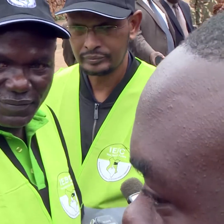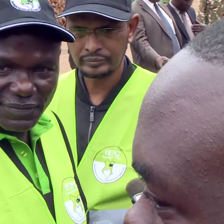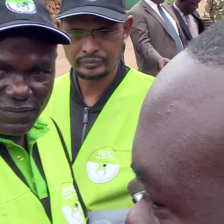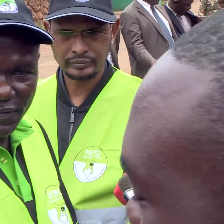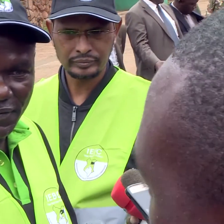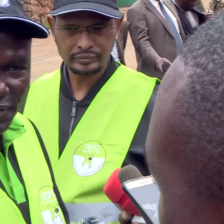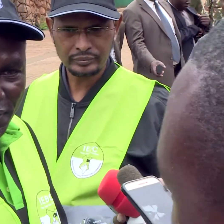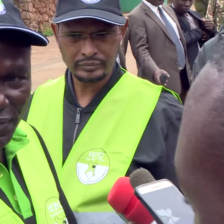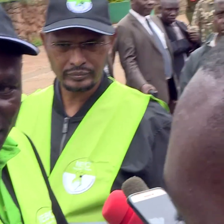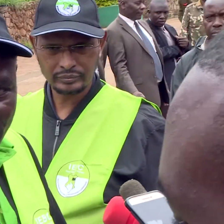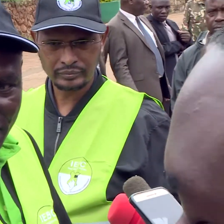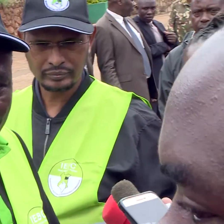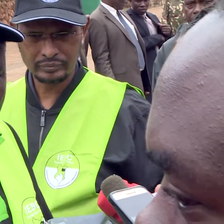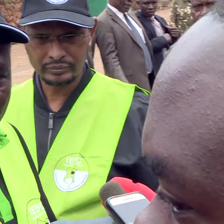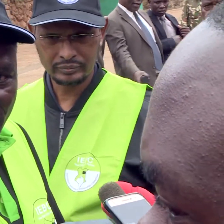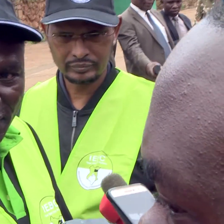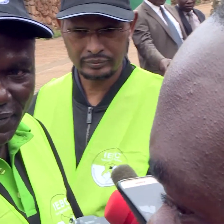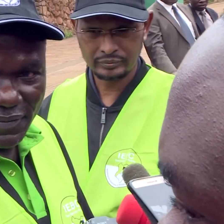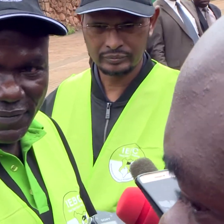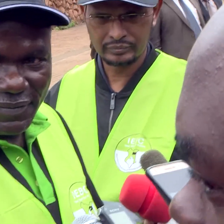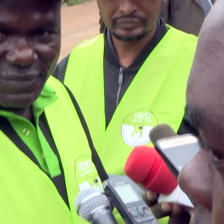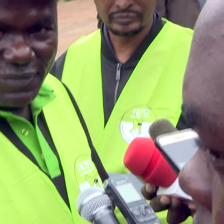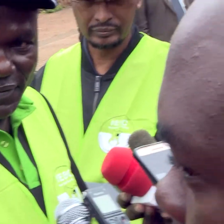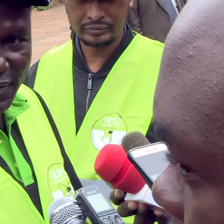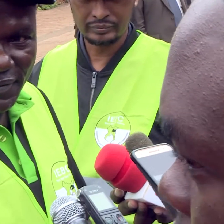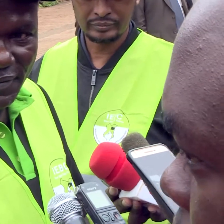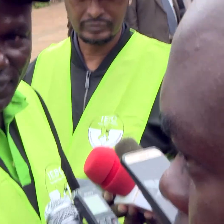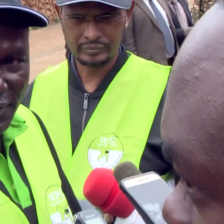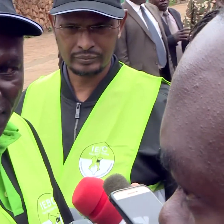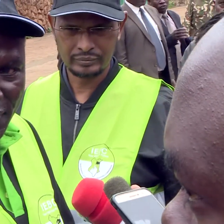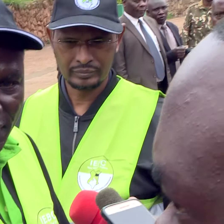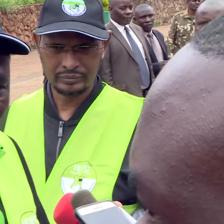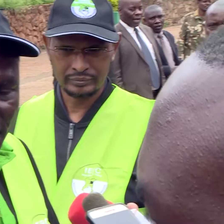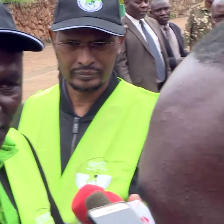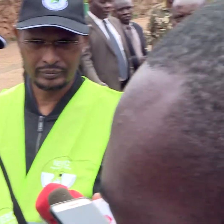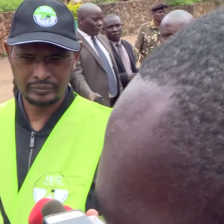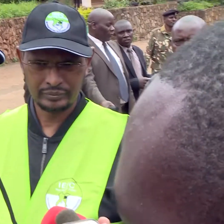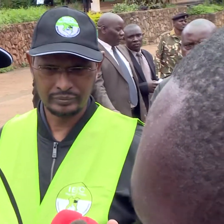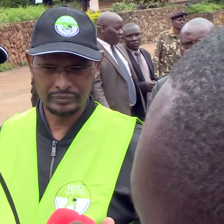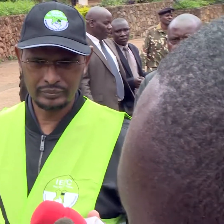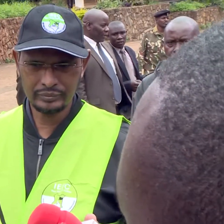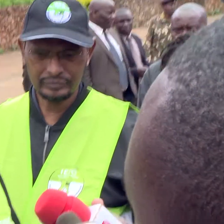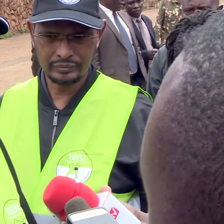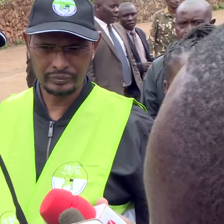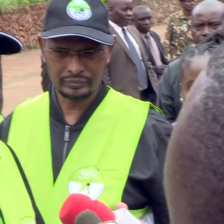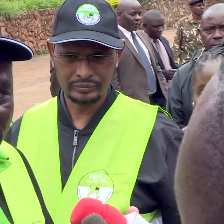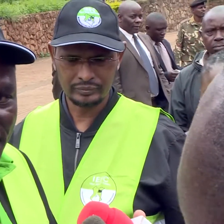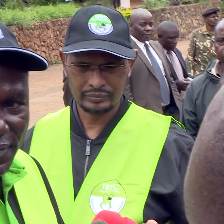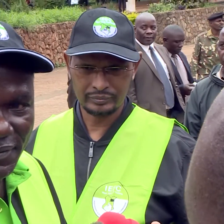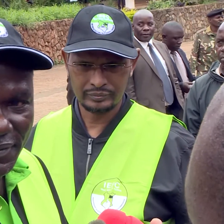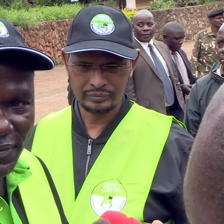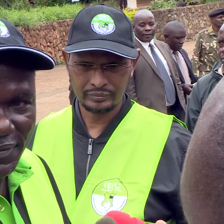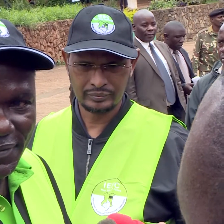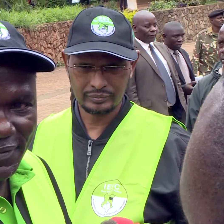Kuna kitu ambacho tunazungumzia kuhusu watu kujiandikisha upya, ni wale ambao hawajawahi jiandikisha, ama ni hata kuna